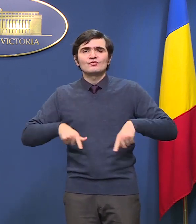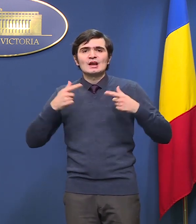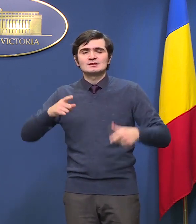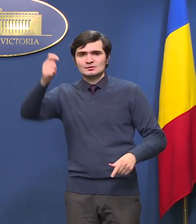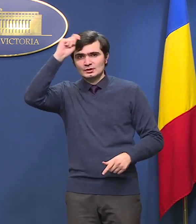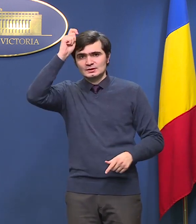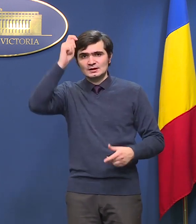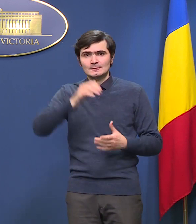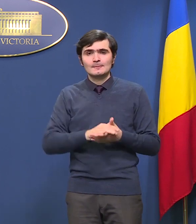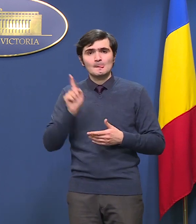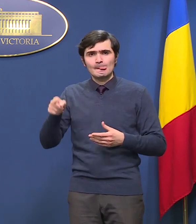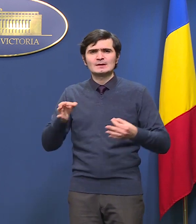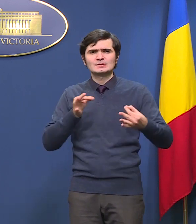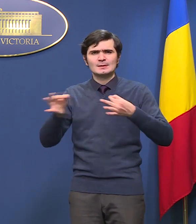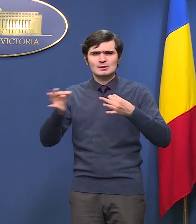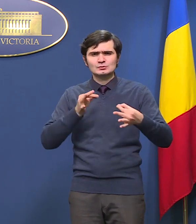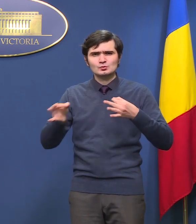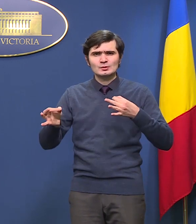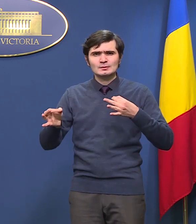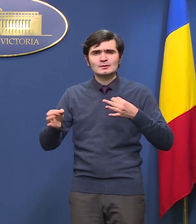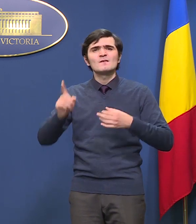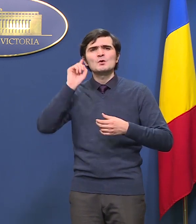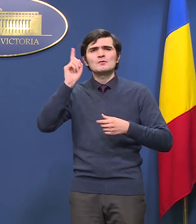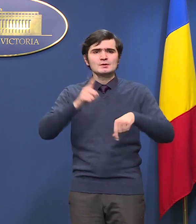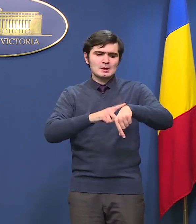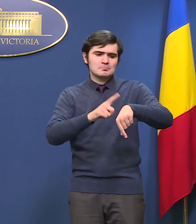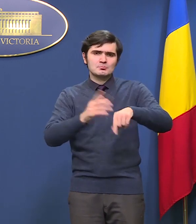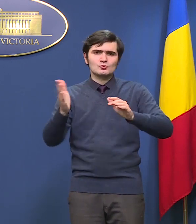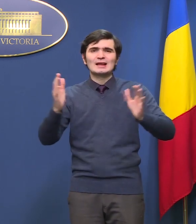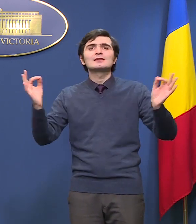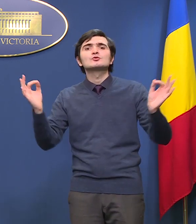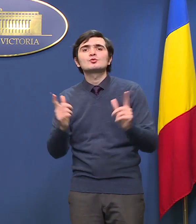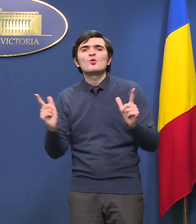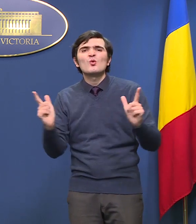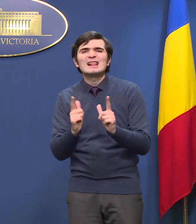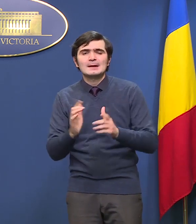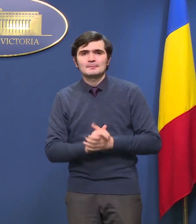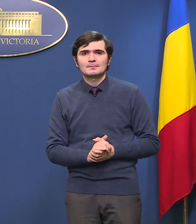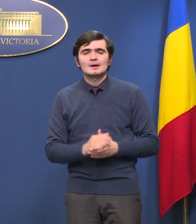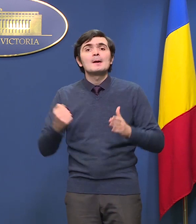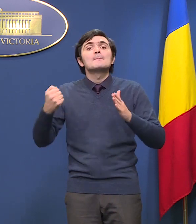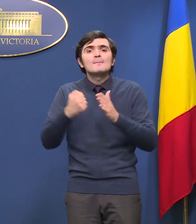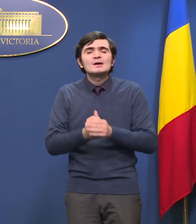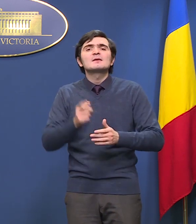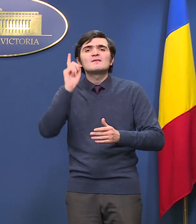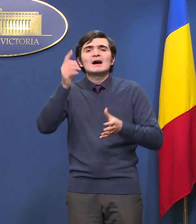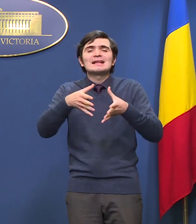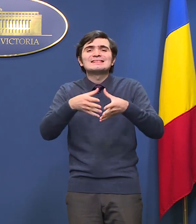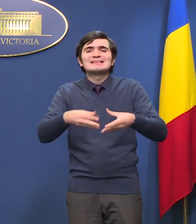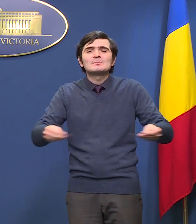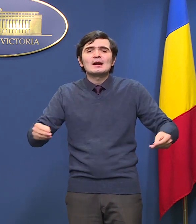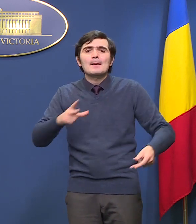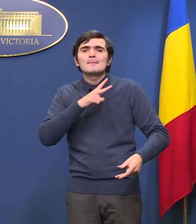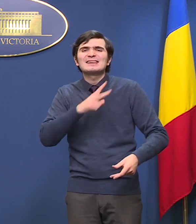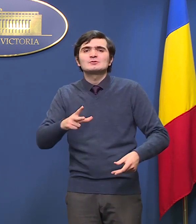concetățenilor, și ele vor fi de scurtă durată până la dispariția riscului de